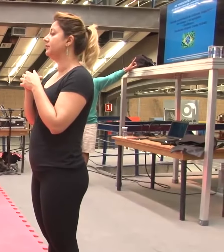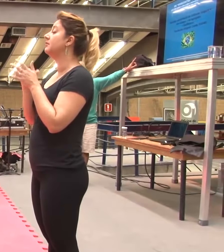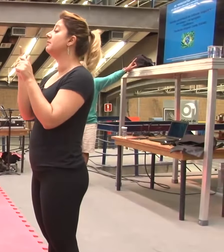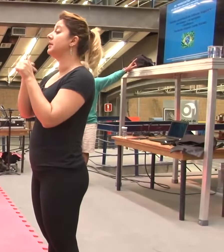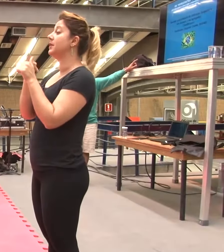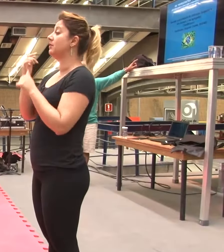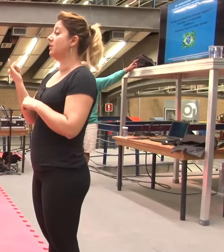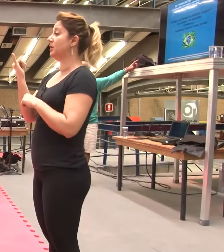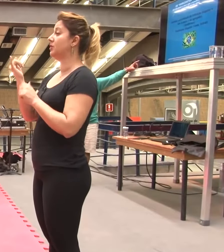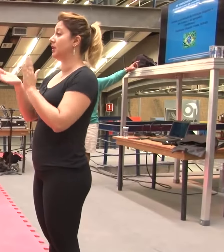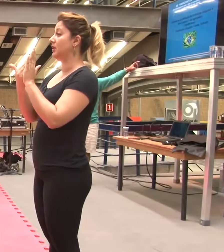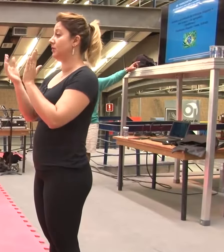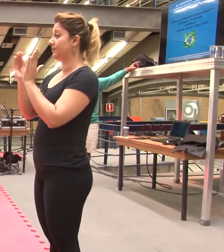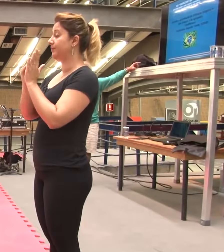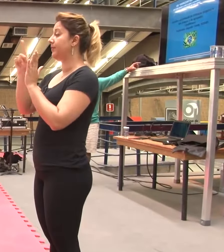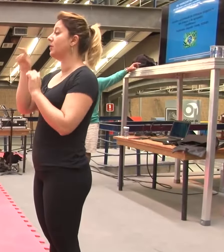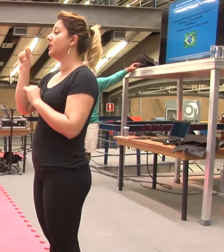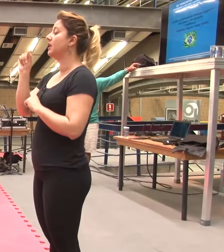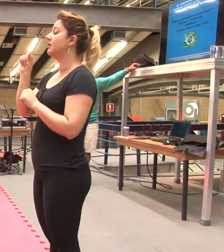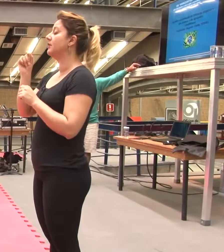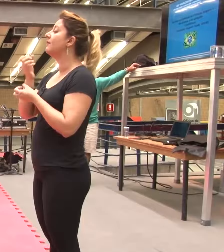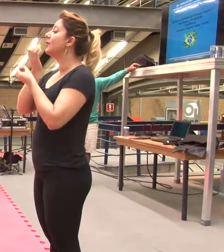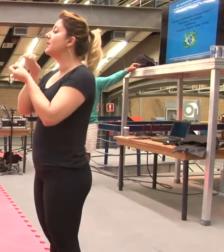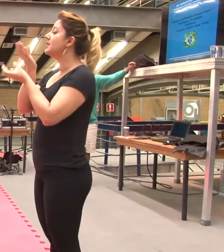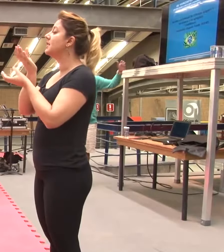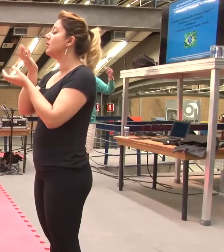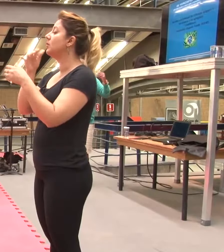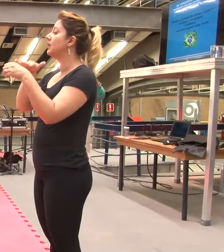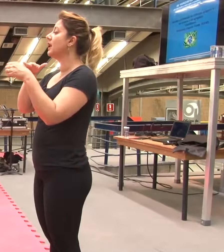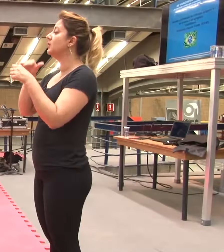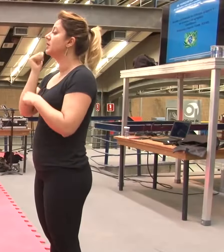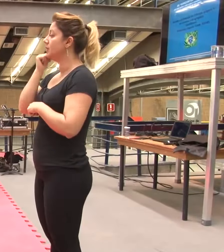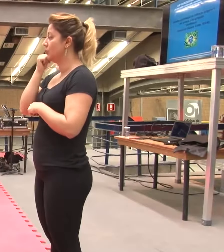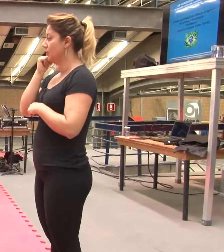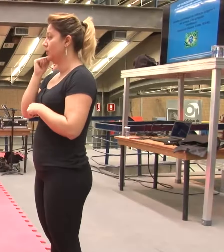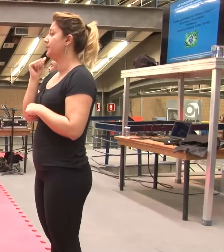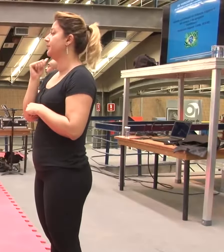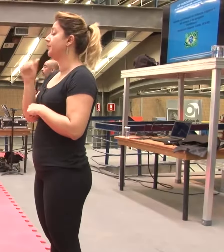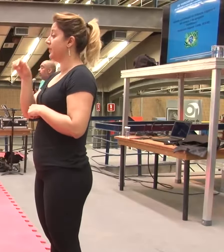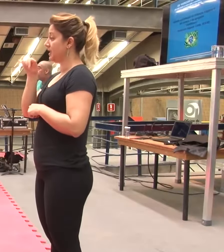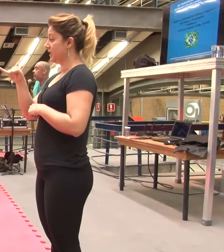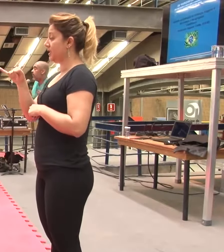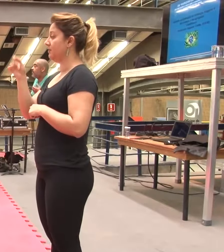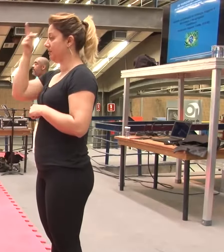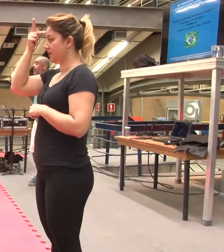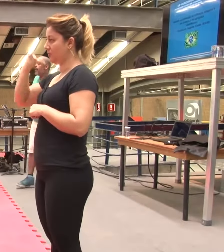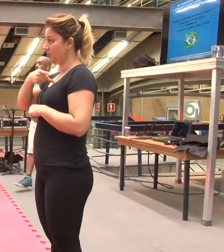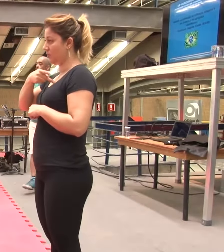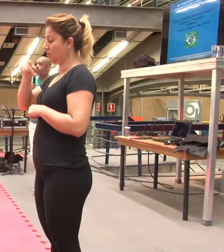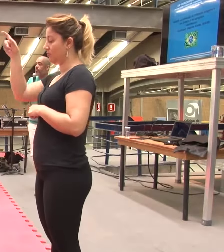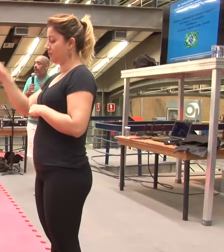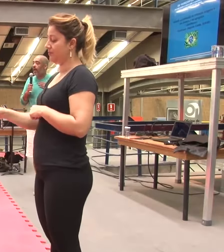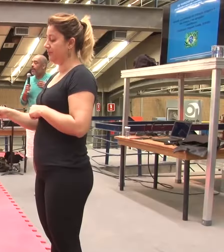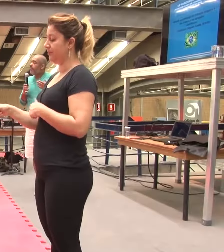cortiço é a questão do dado científico. Se a apreensão pessoal, se a